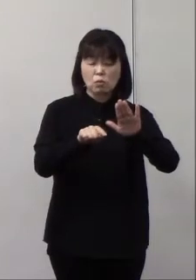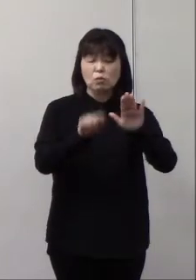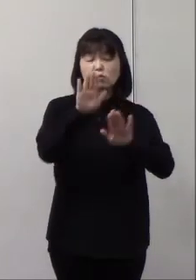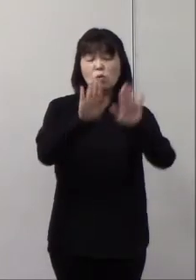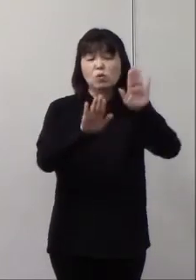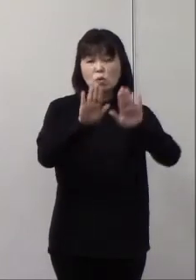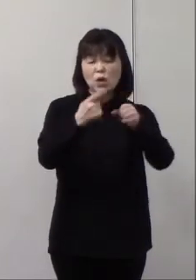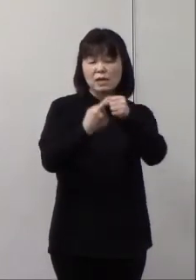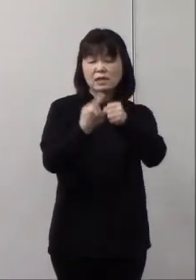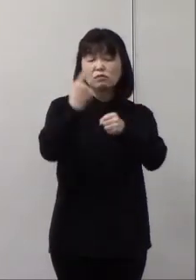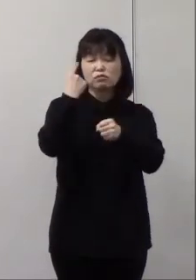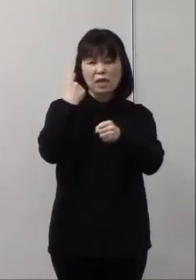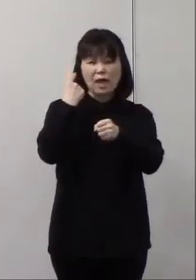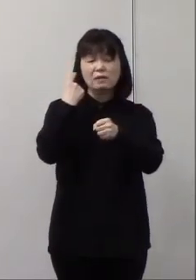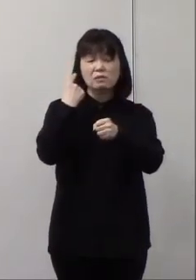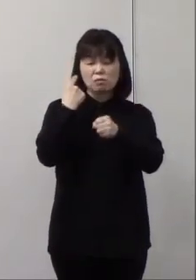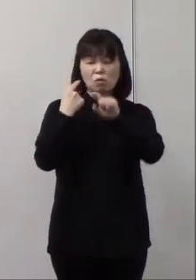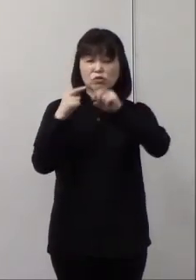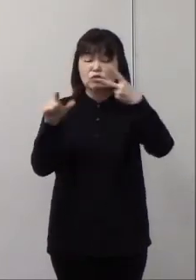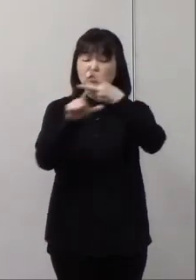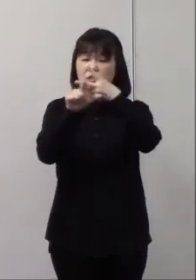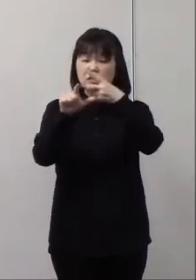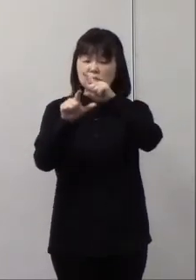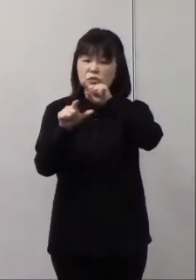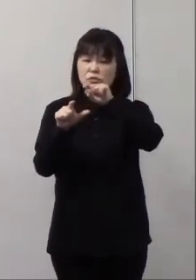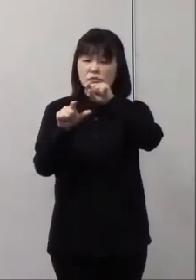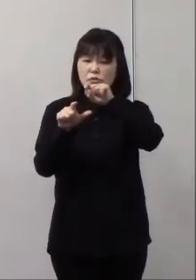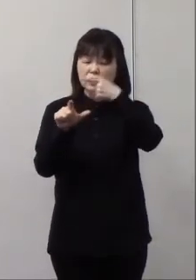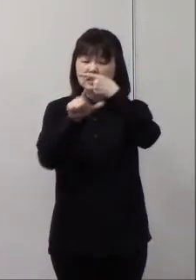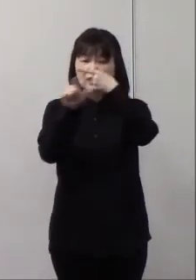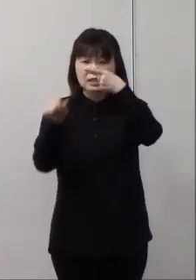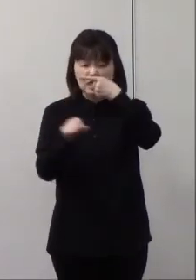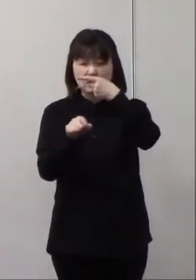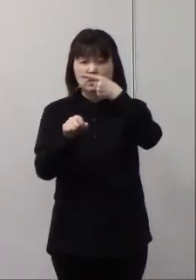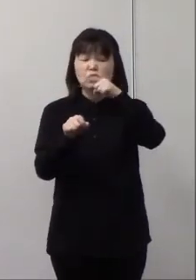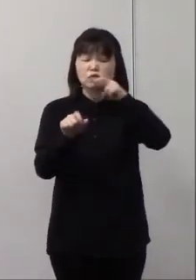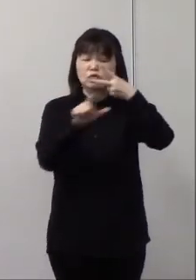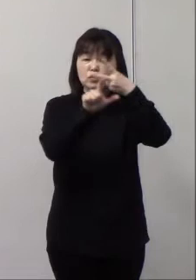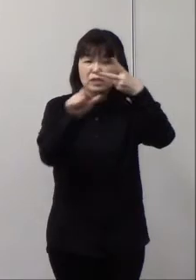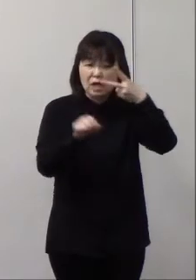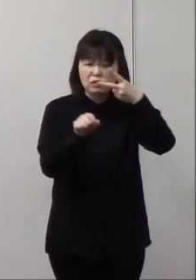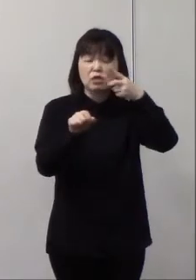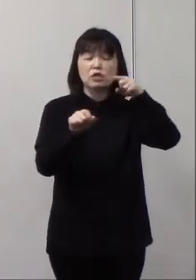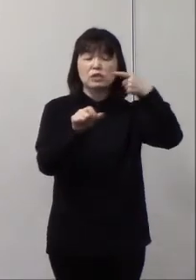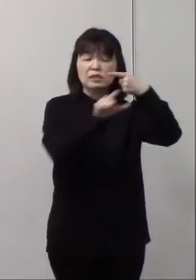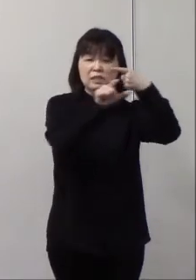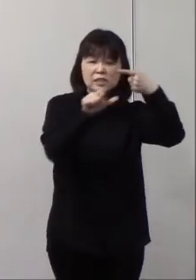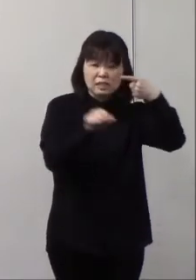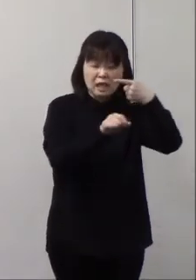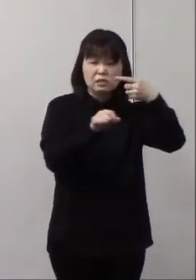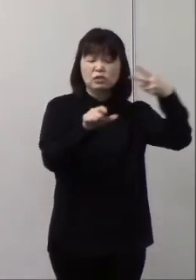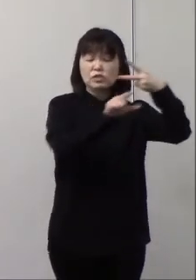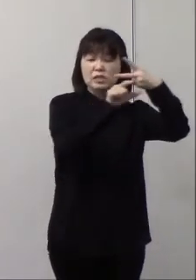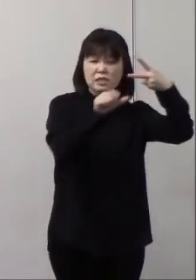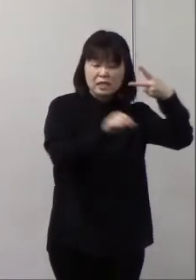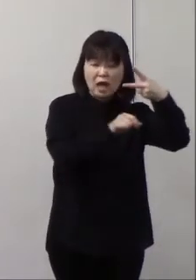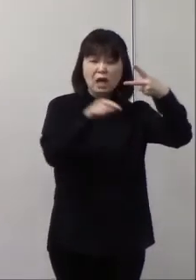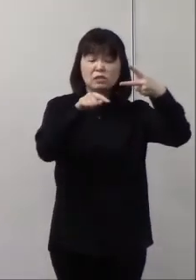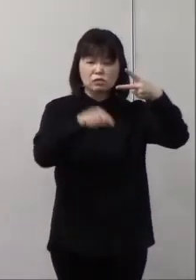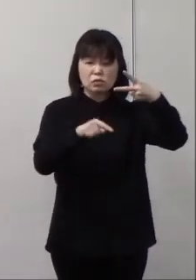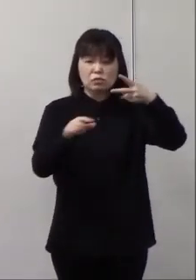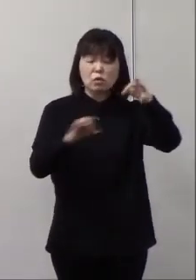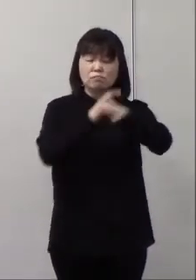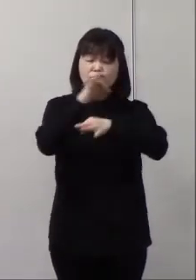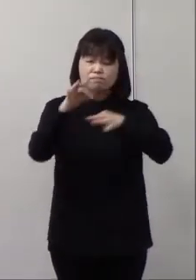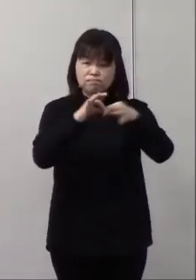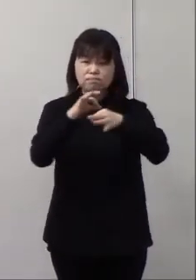の11月後半、12月そして1月と2月に入っても引き続